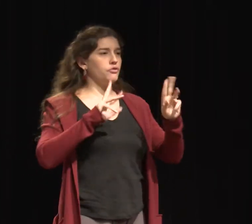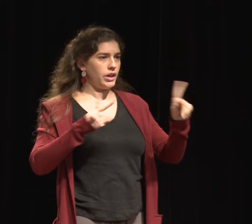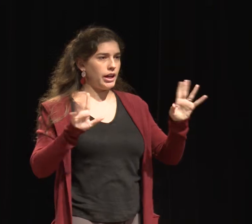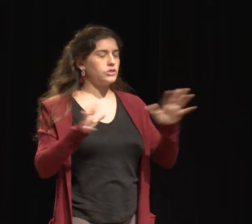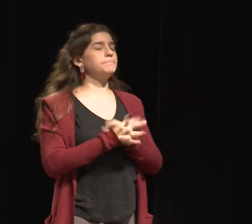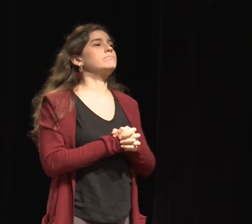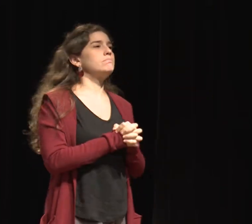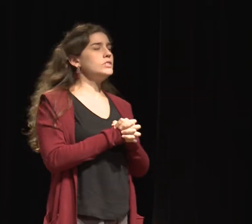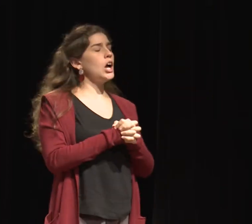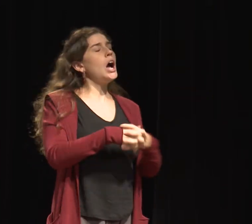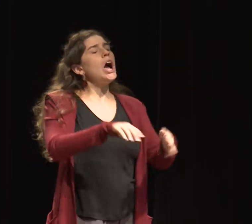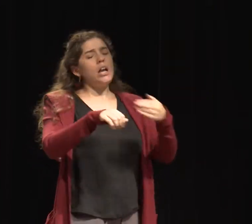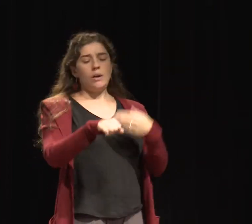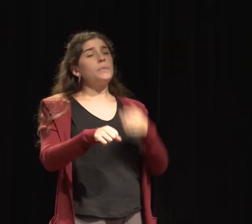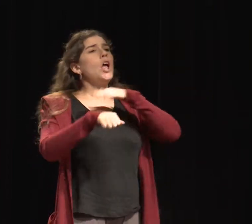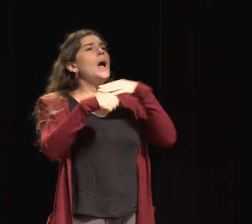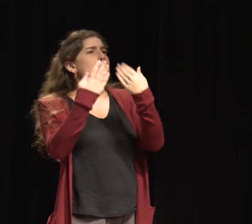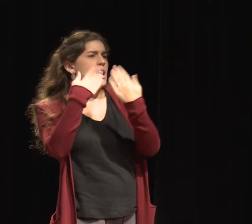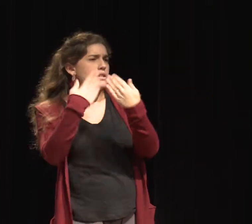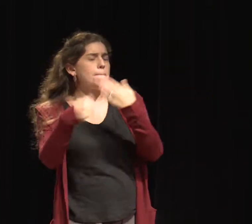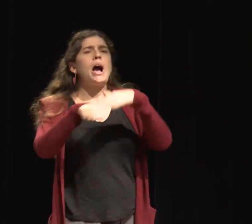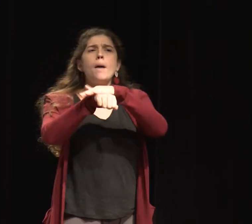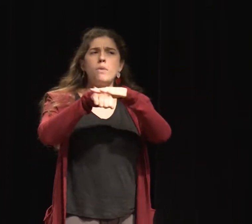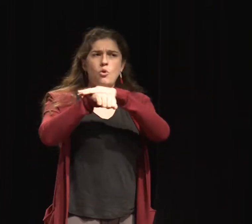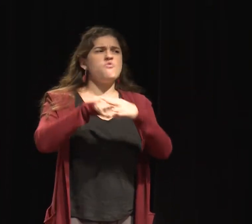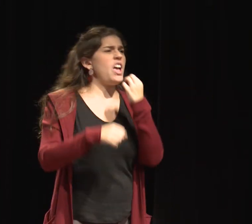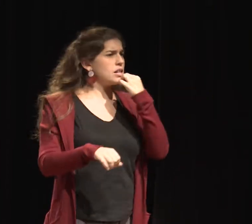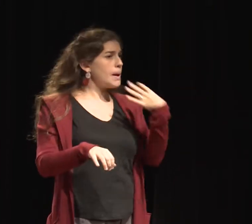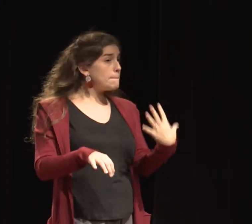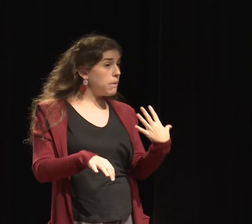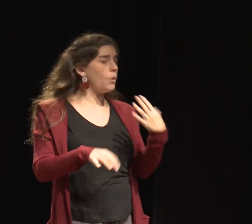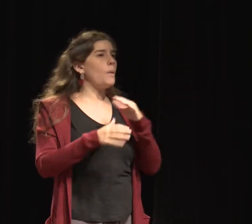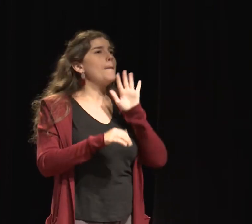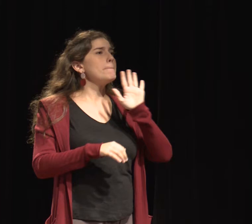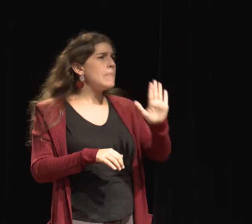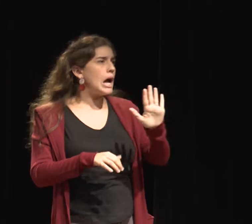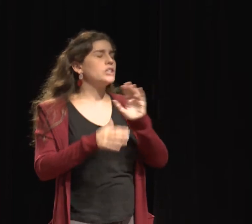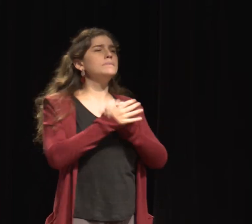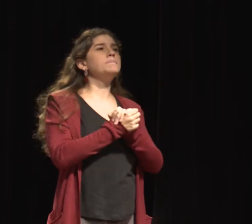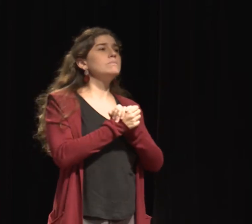Libras dentro da área acadêmica, que é totalmente diferente. Numa conversa, era muito bom, mas